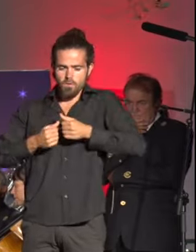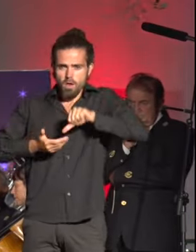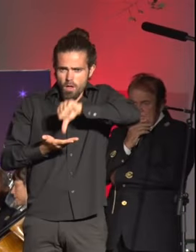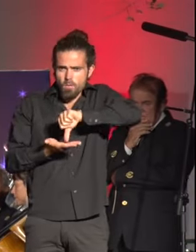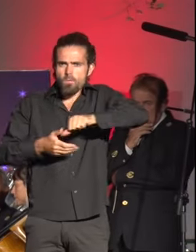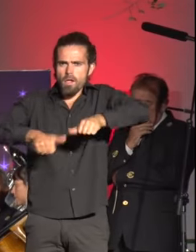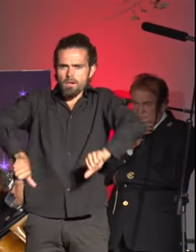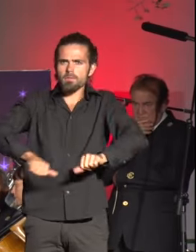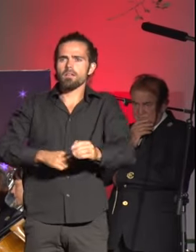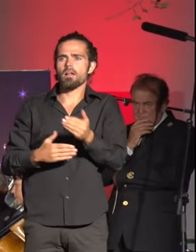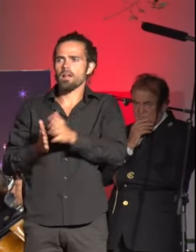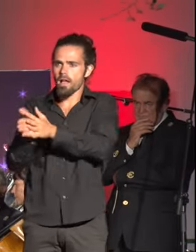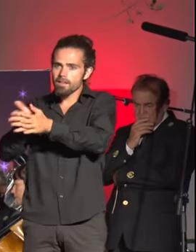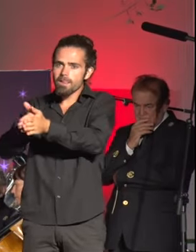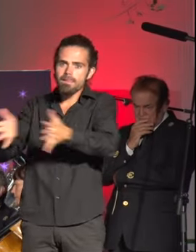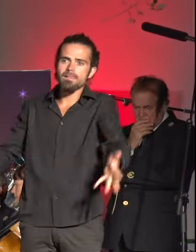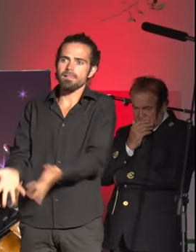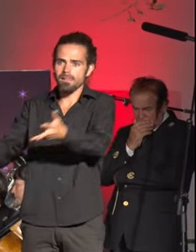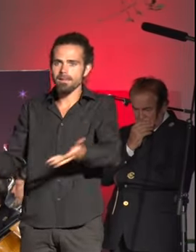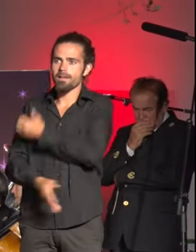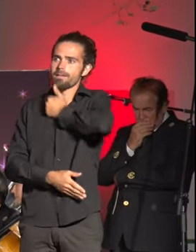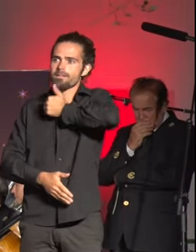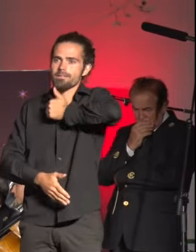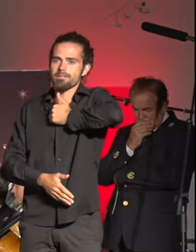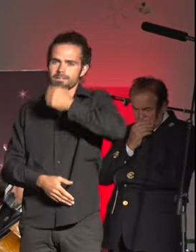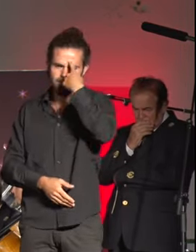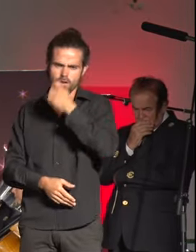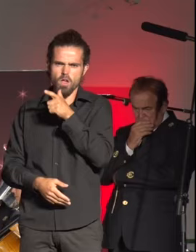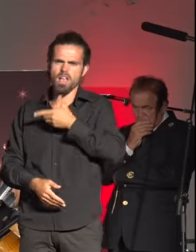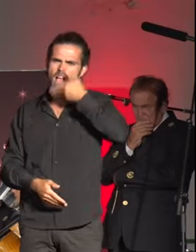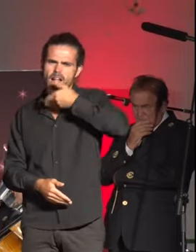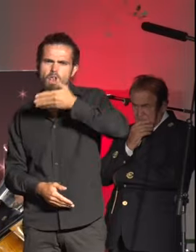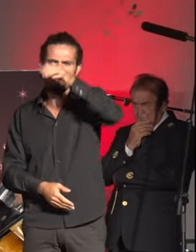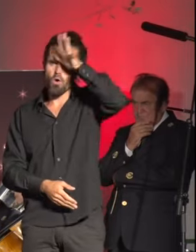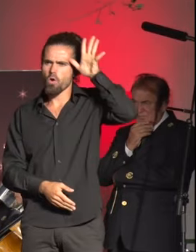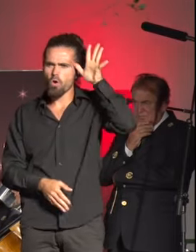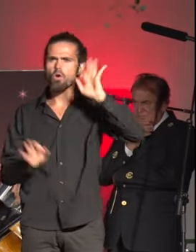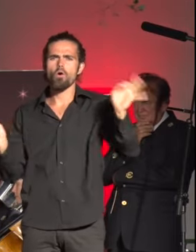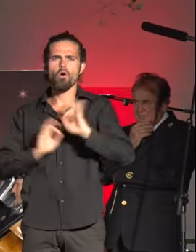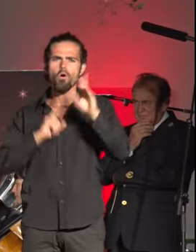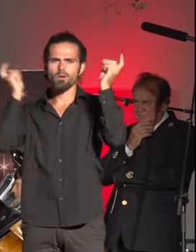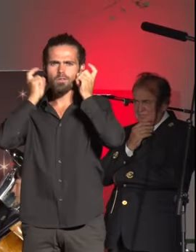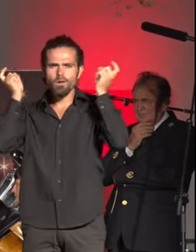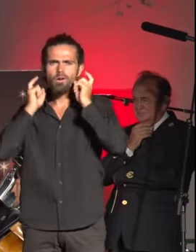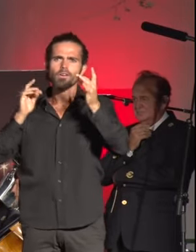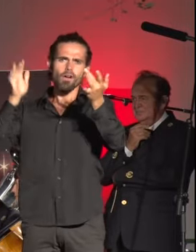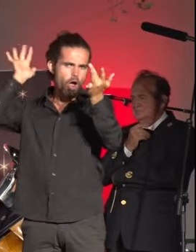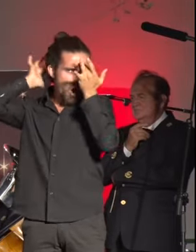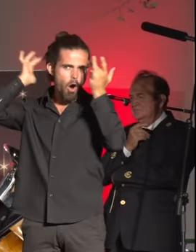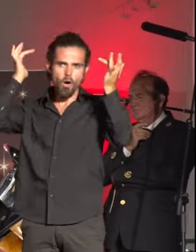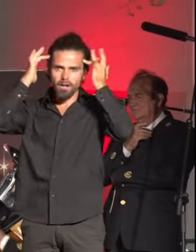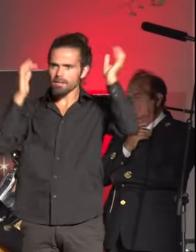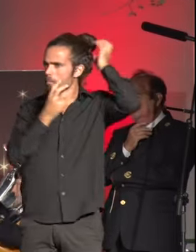aguanten la que se les viene encima, aunque yo creo que ni calor, ni dolor de cabeza, ni horquillas, ni moño,